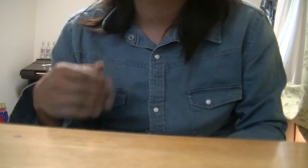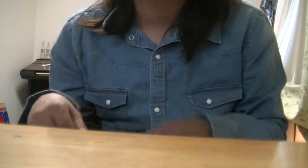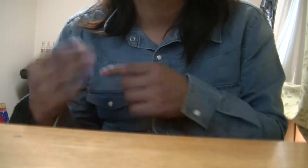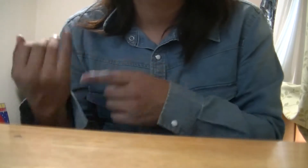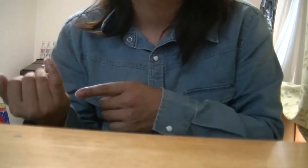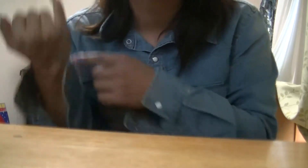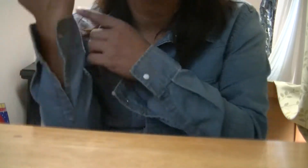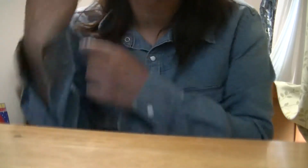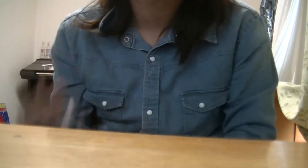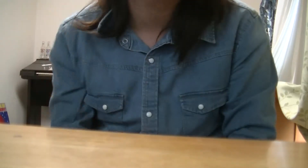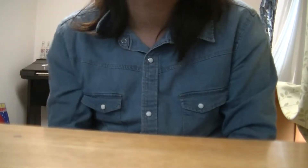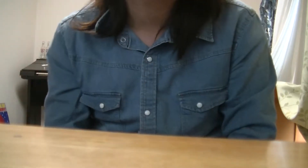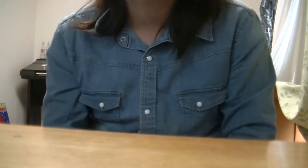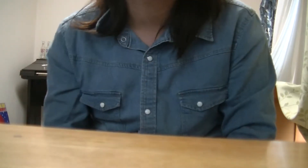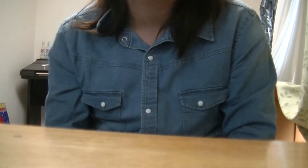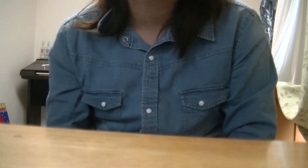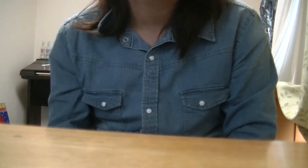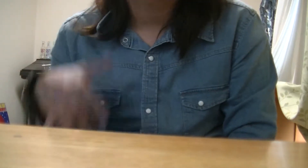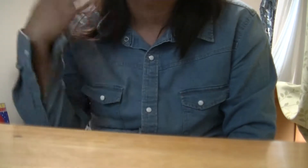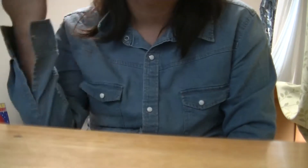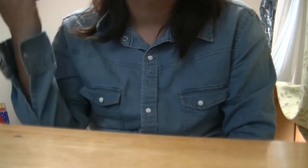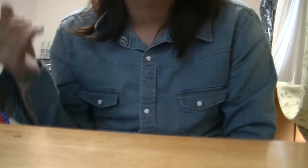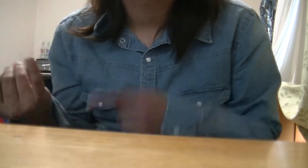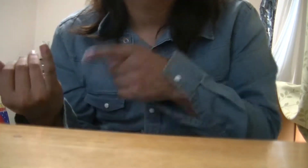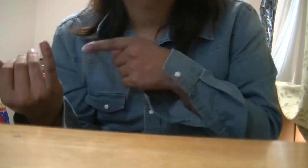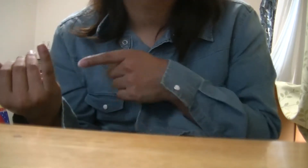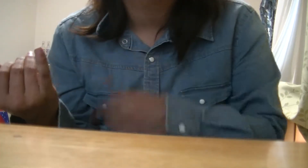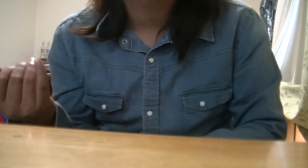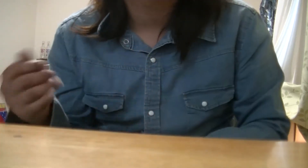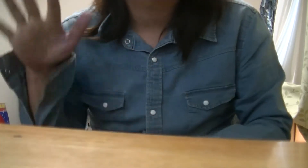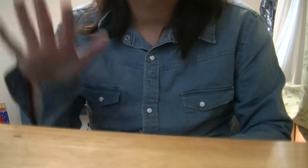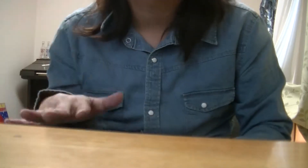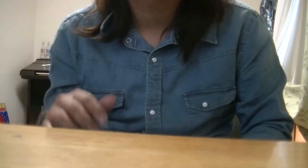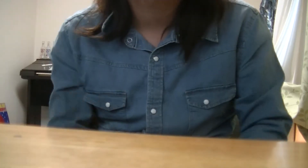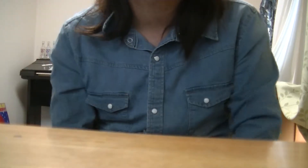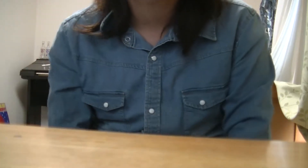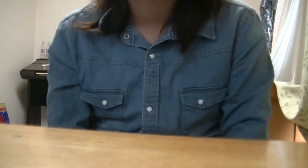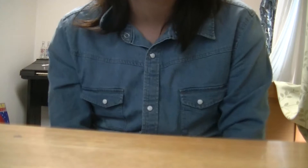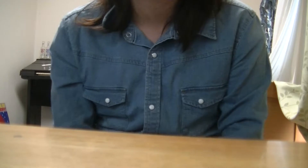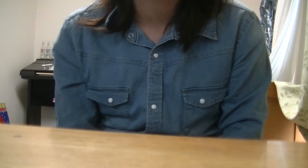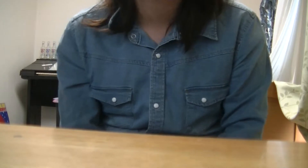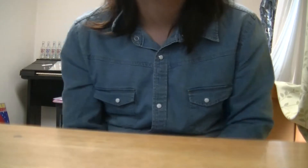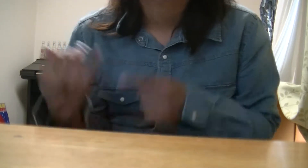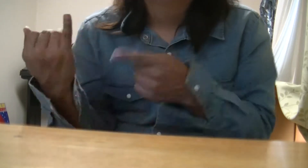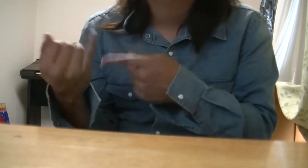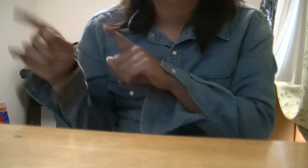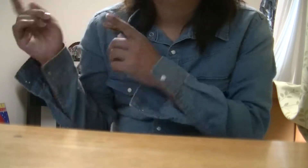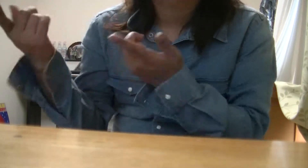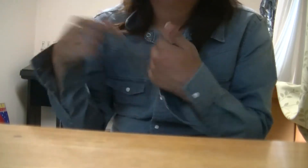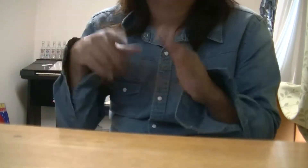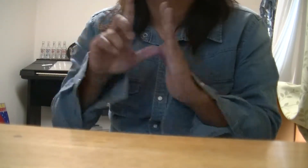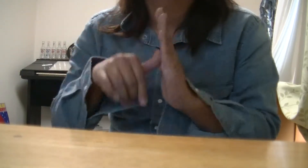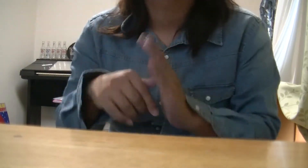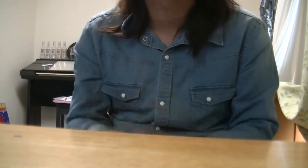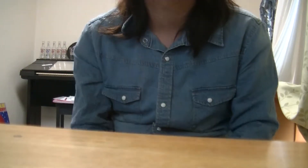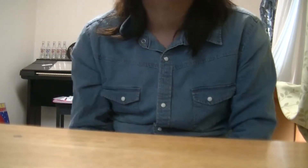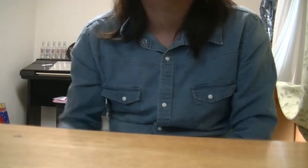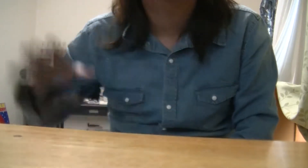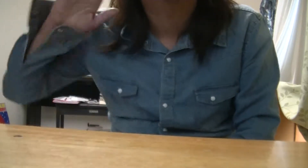する高校生の女の子がいました。その子が入ってきた瞬間、おはようございます